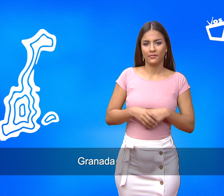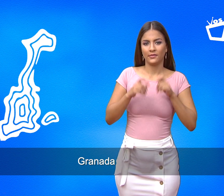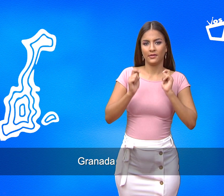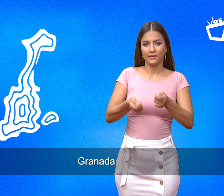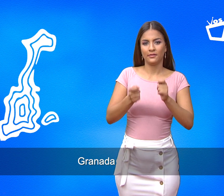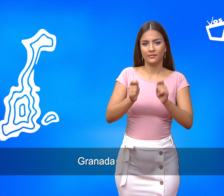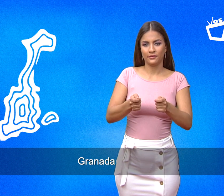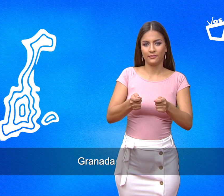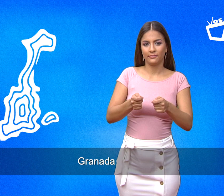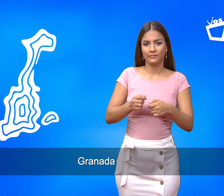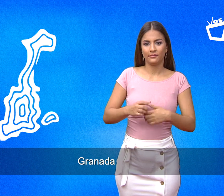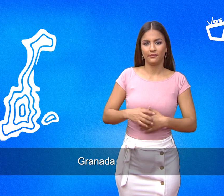granada